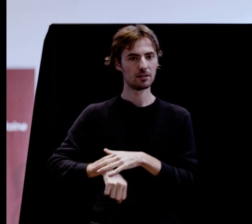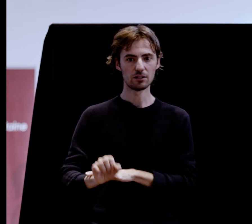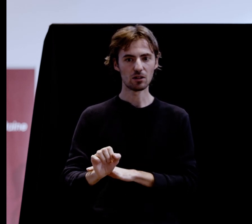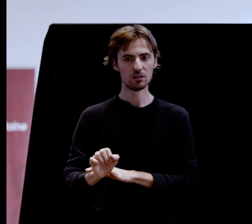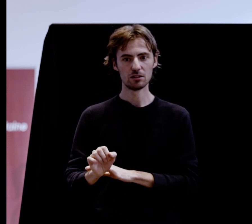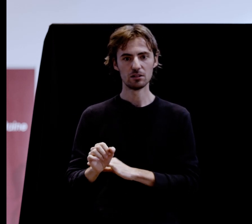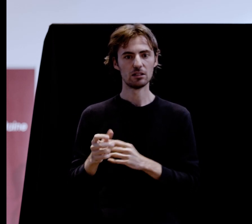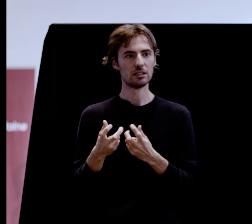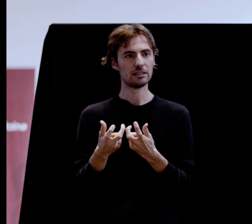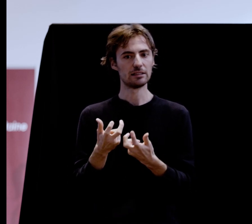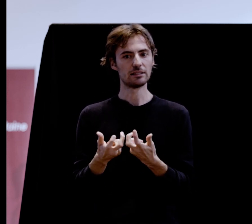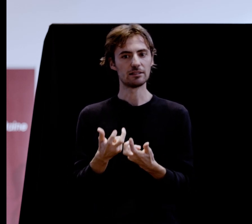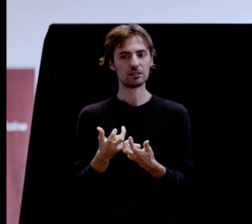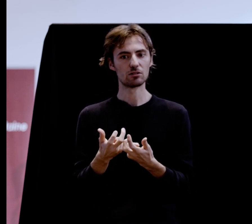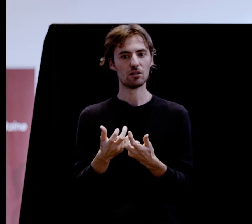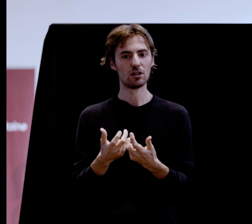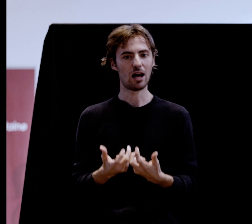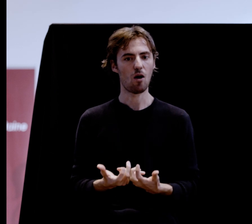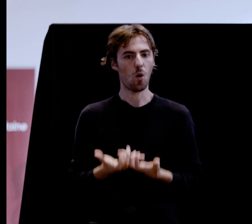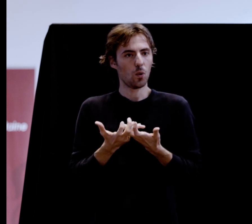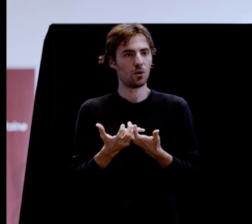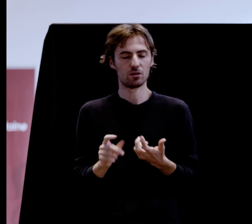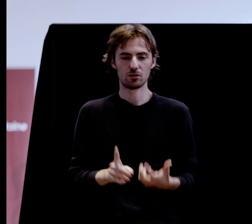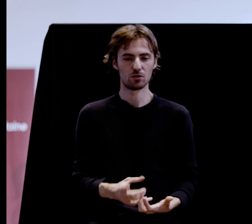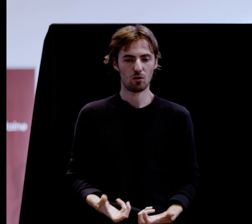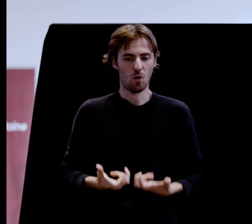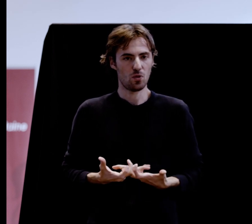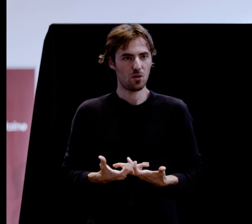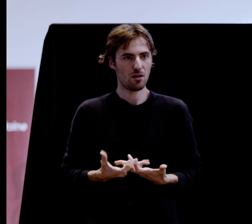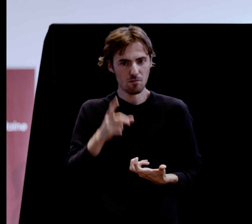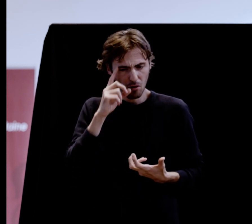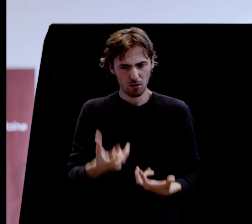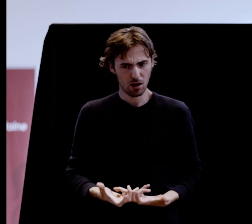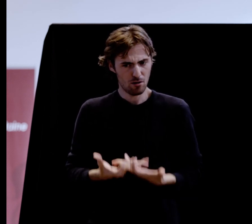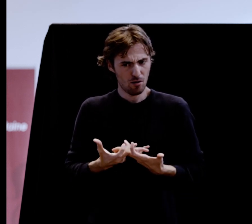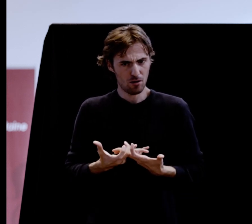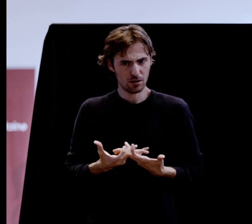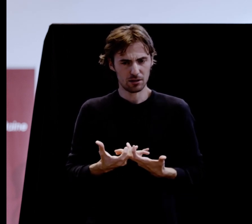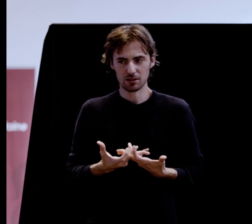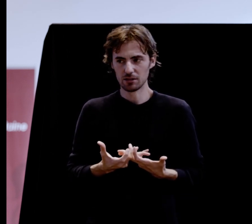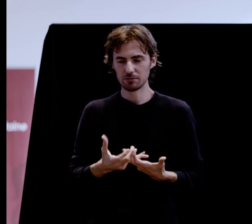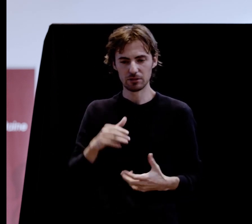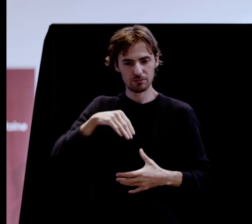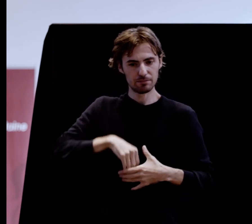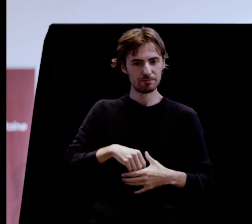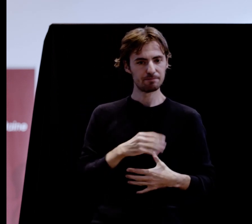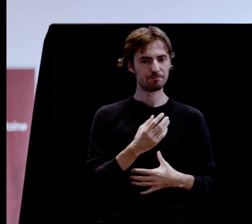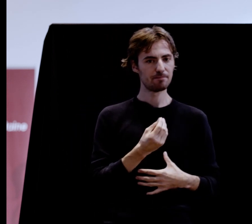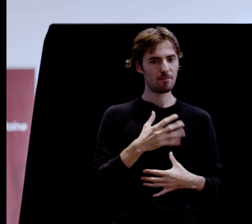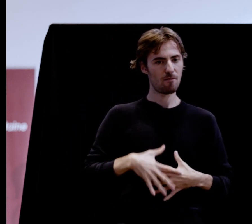des testicules qui sont en position haute. Pourquoi ils sont en position haute? Parce que, in utero,